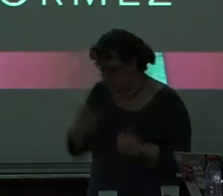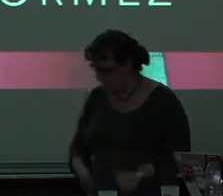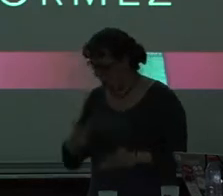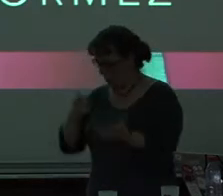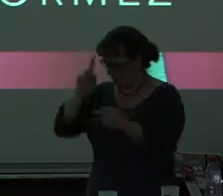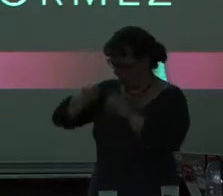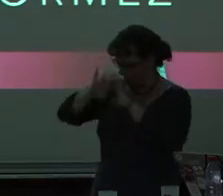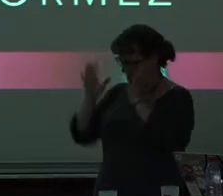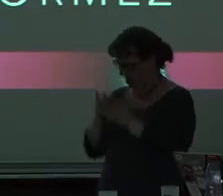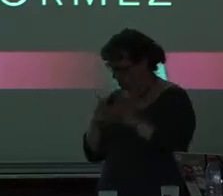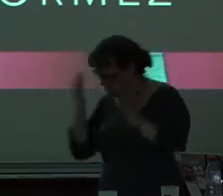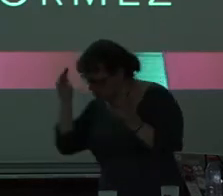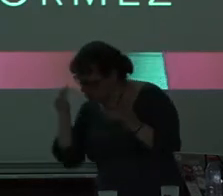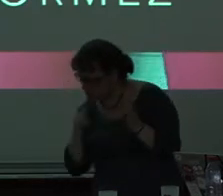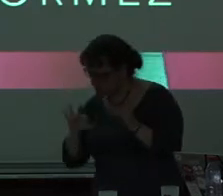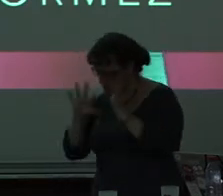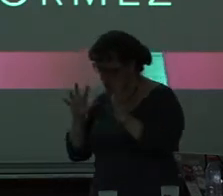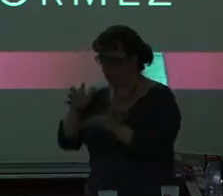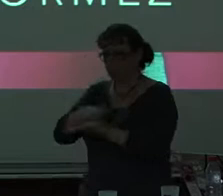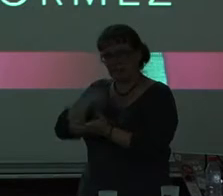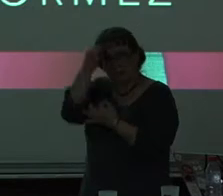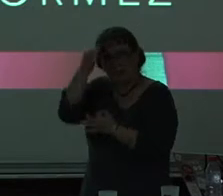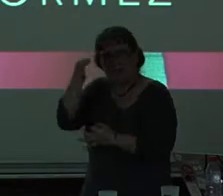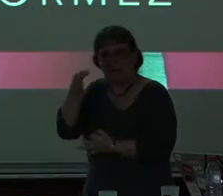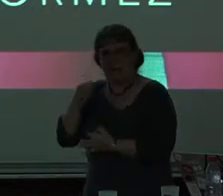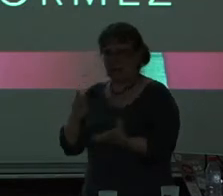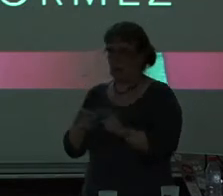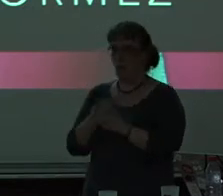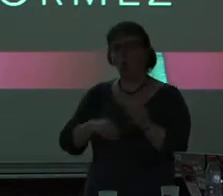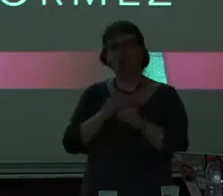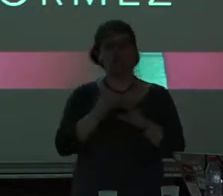correspond également à un contenu un peu à valeur ajoutée.